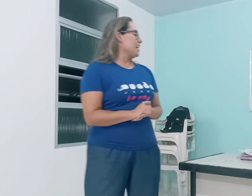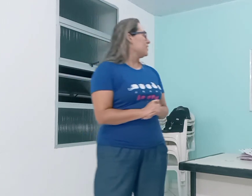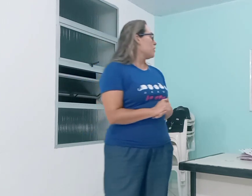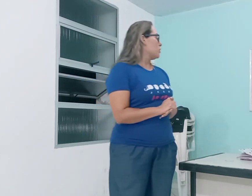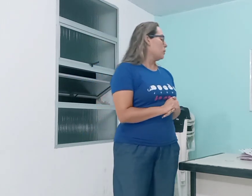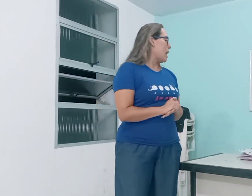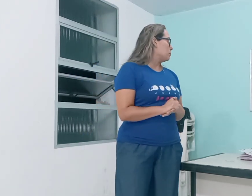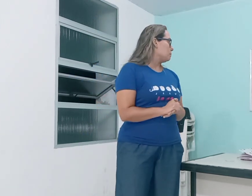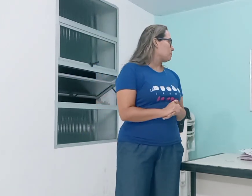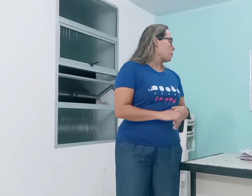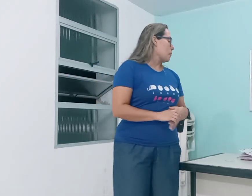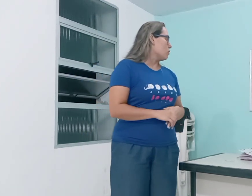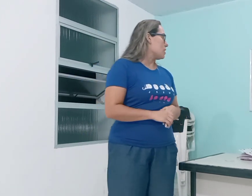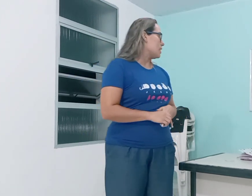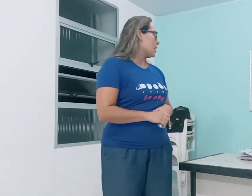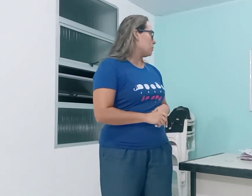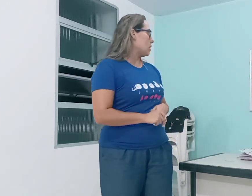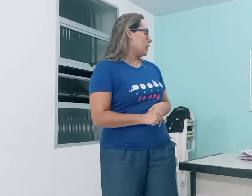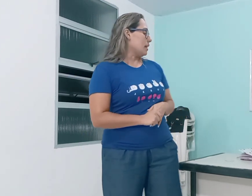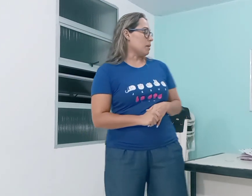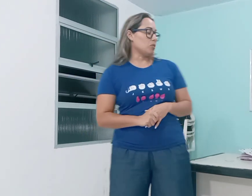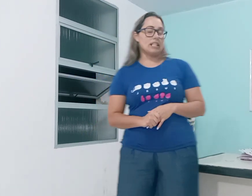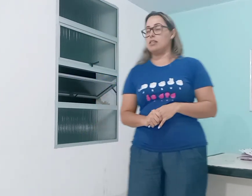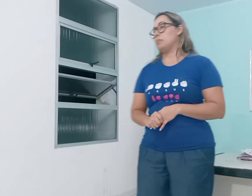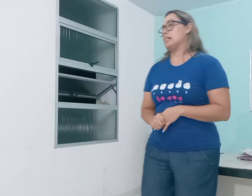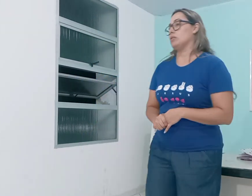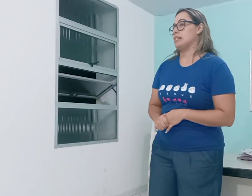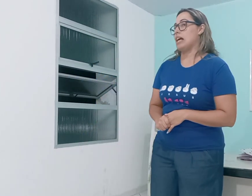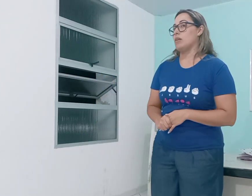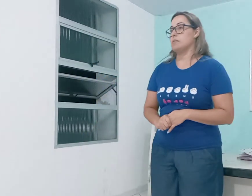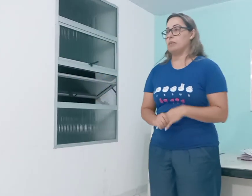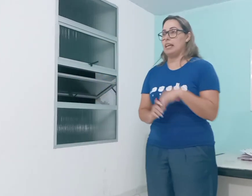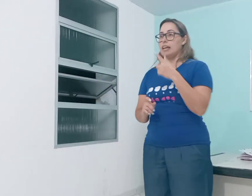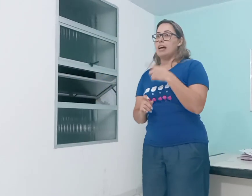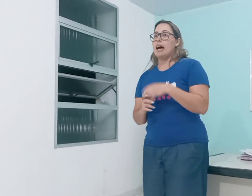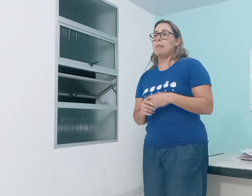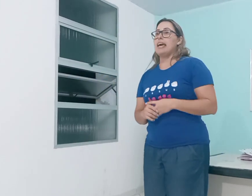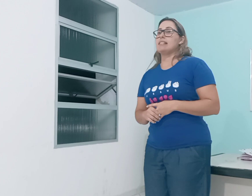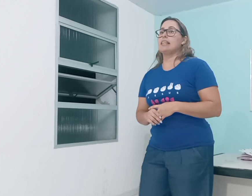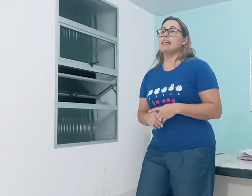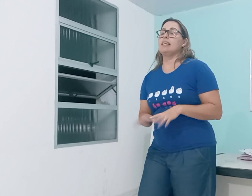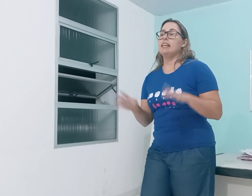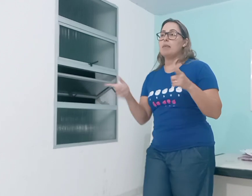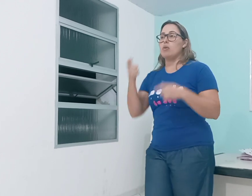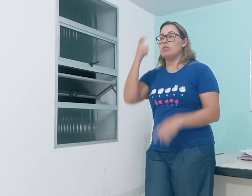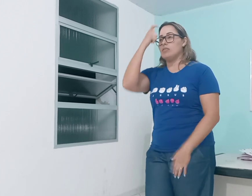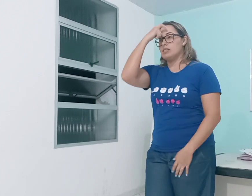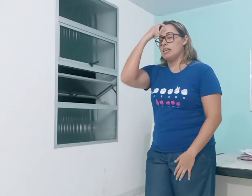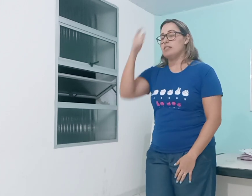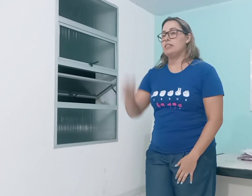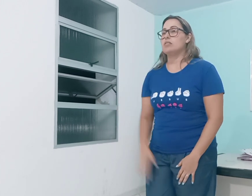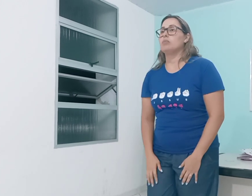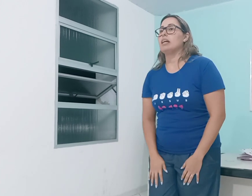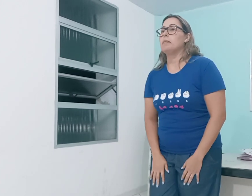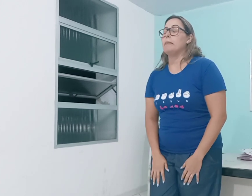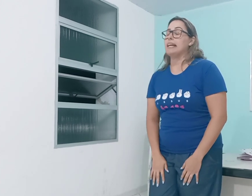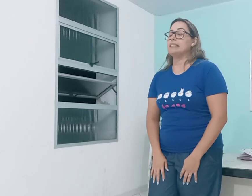Então vamos lá. Vou fazer a recapitulação das outras aulas, porque a maestra aqui, e é bom que vocês fixem, né? Mais.